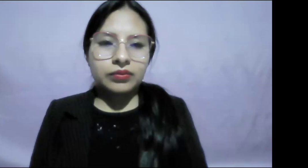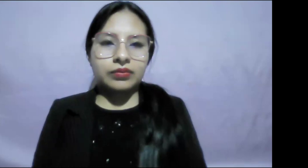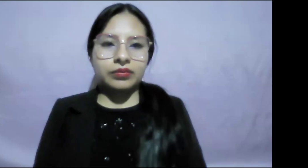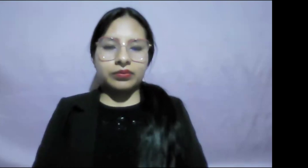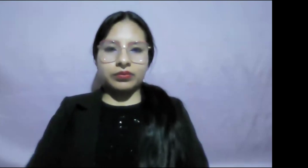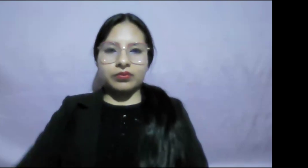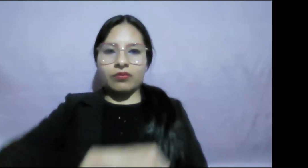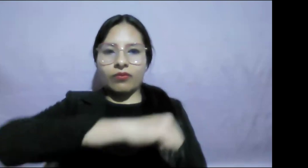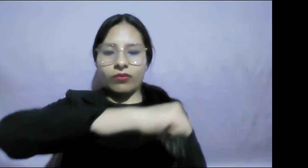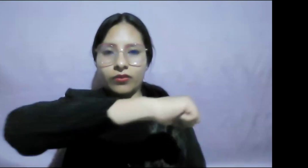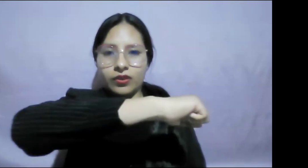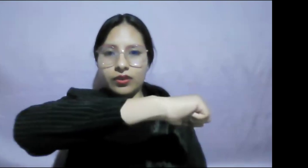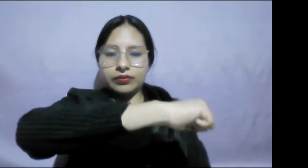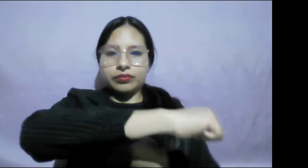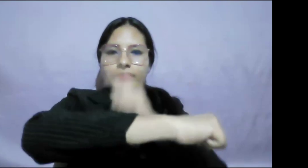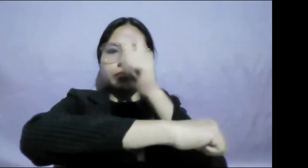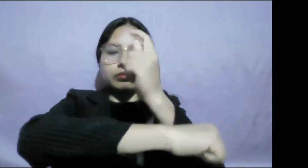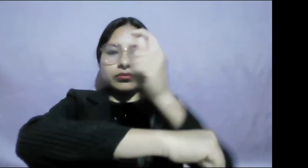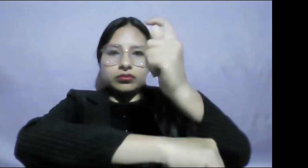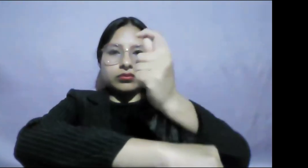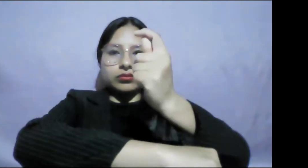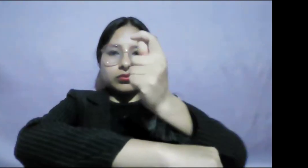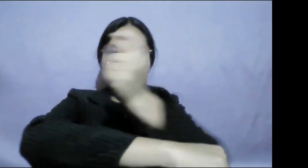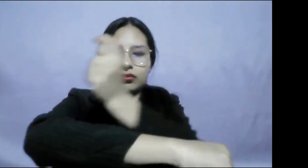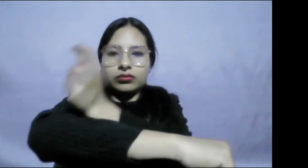arco se acuerdan en en tacna hay